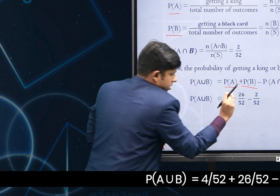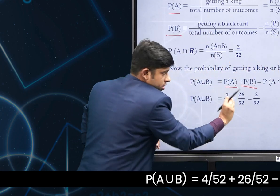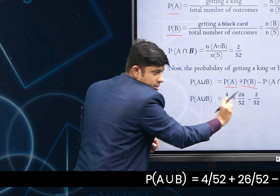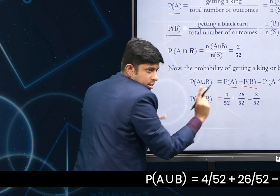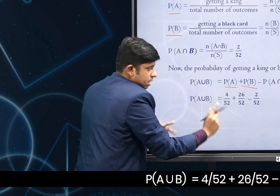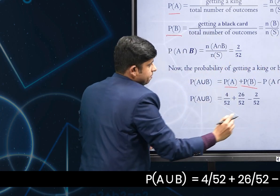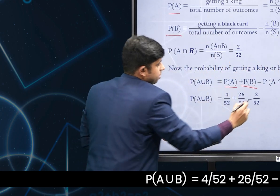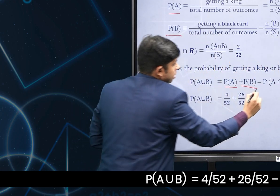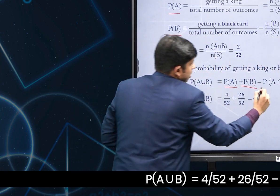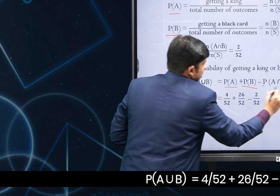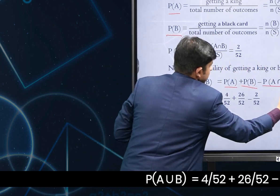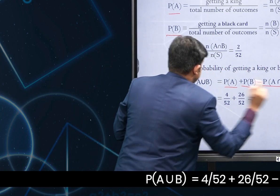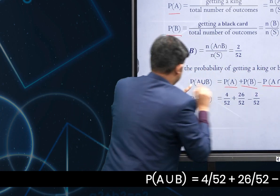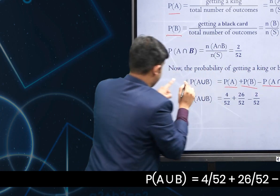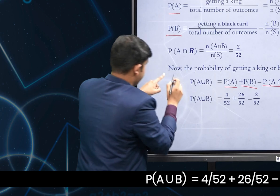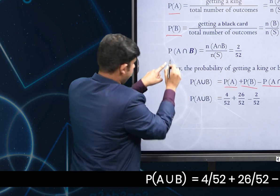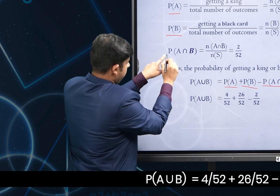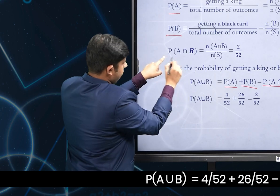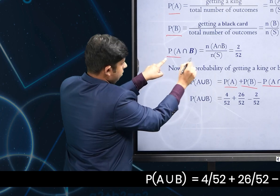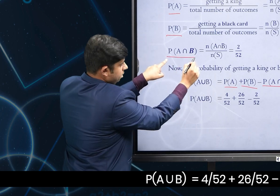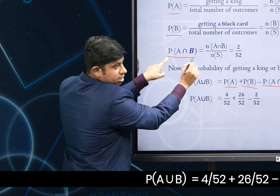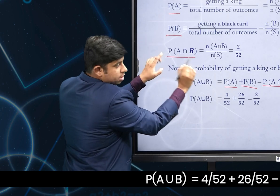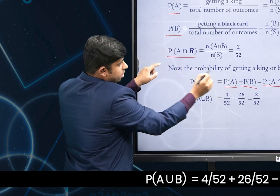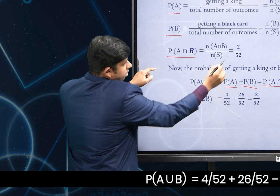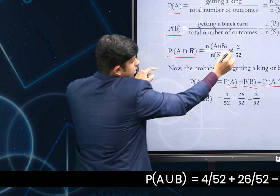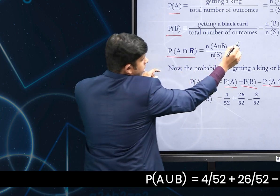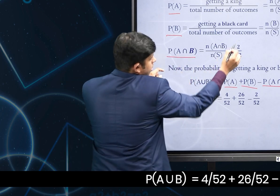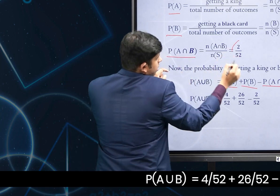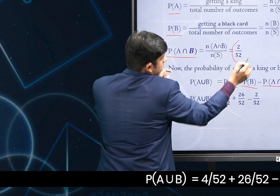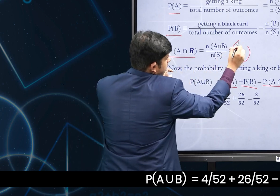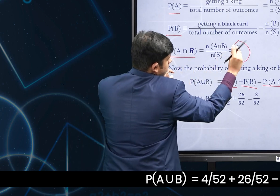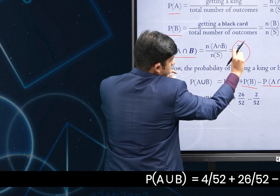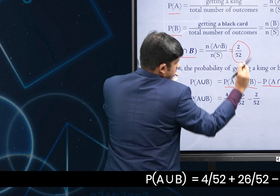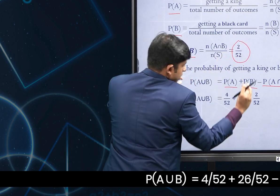26 கீழ்க்கோடு 52 கழித்தல் 2 கீழ்க்கோடு 52.